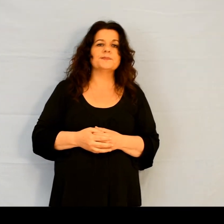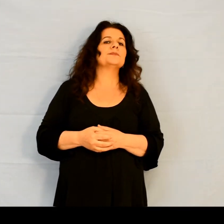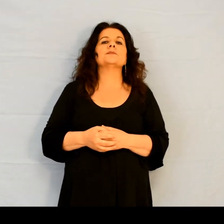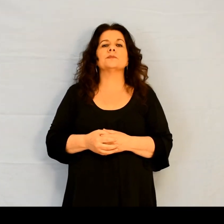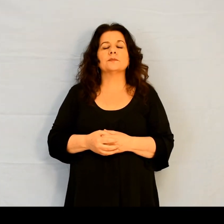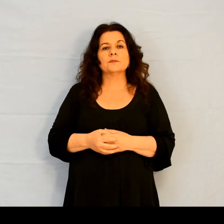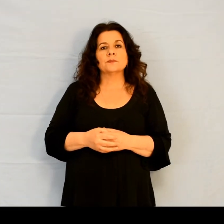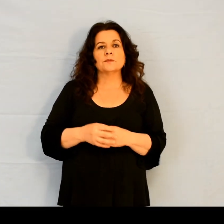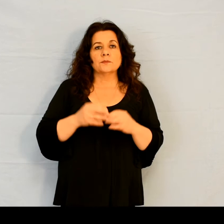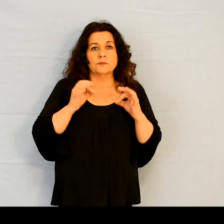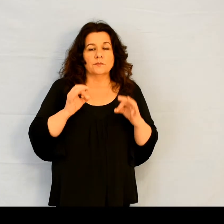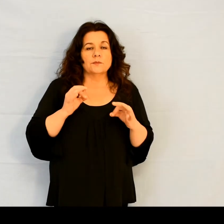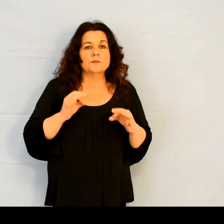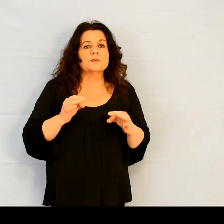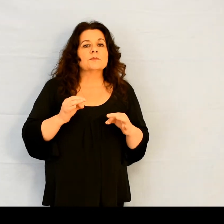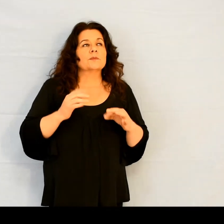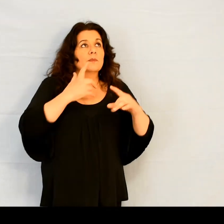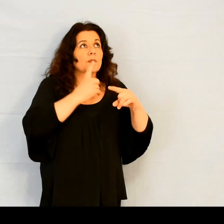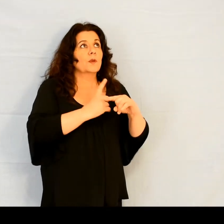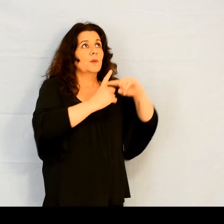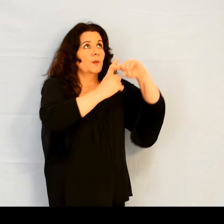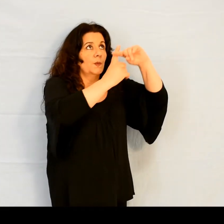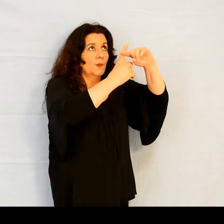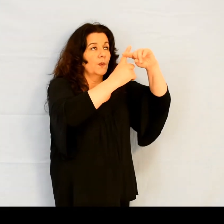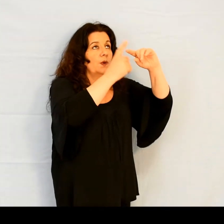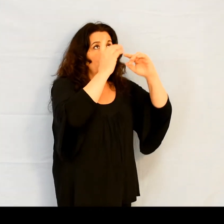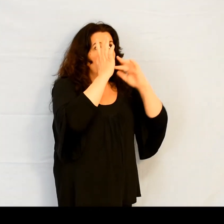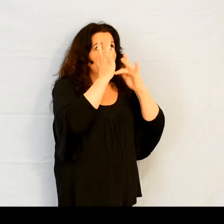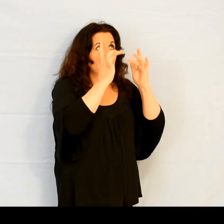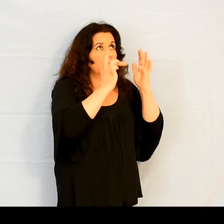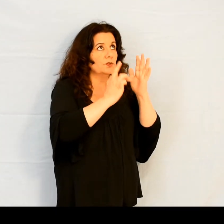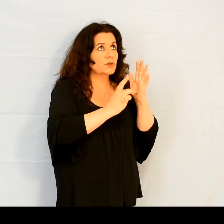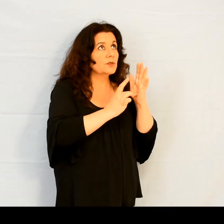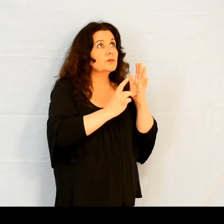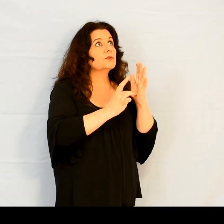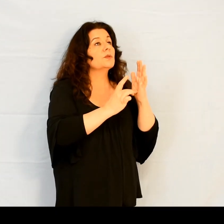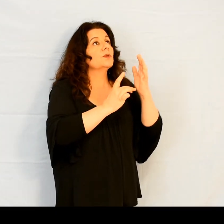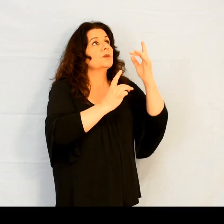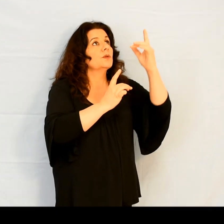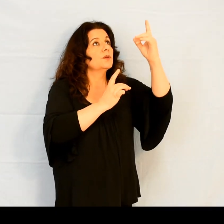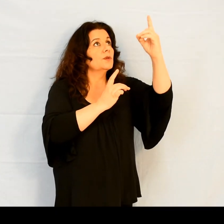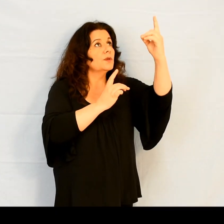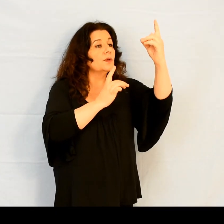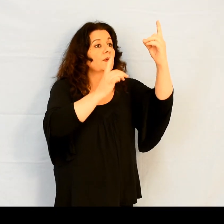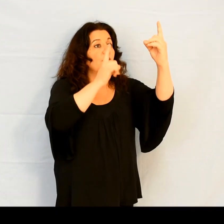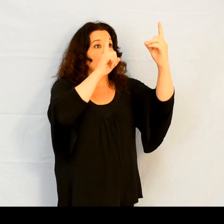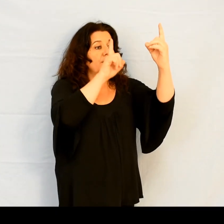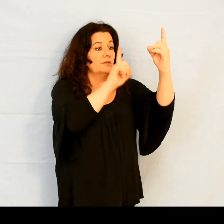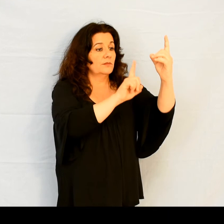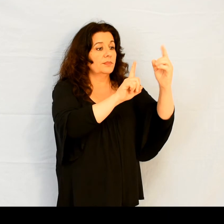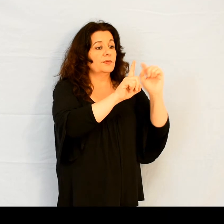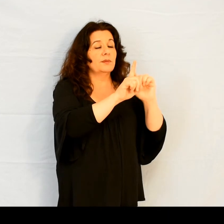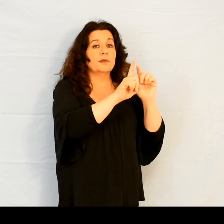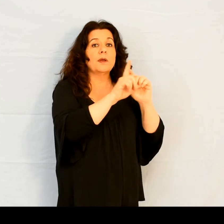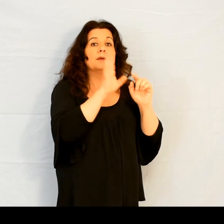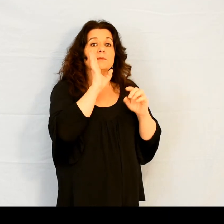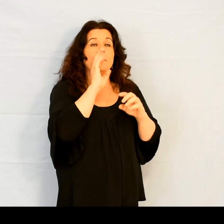Or, près de la croix de Jésus se tenait sa mère et la sœur de sa mère,